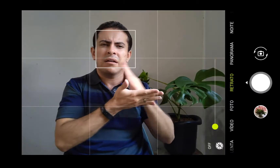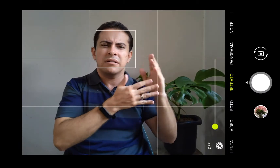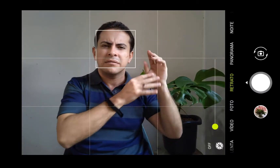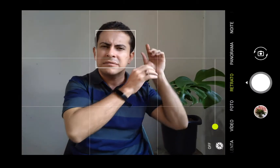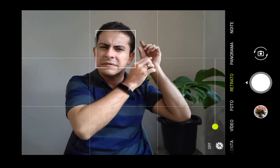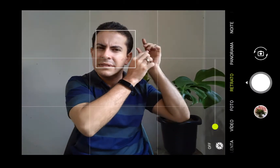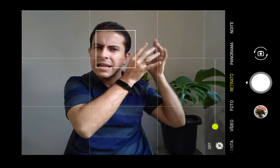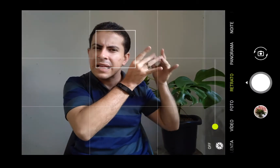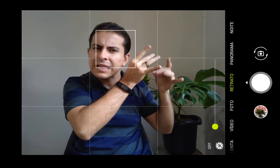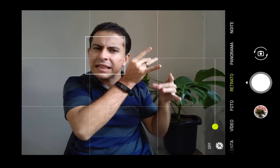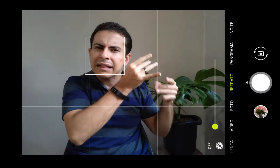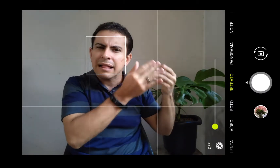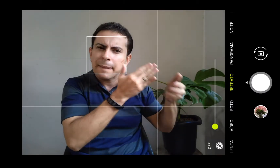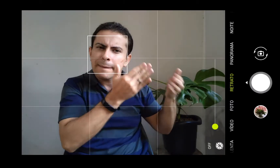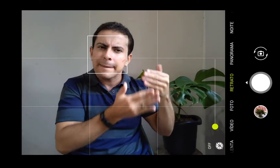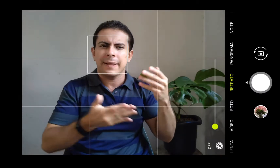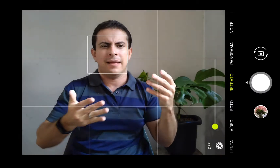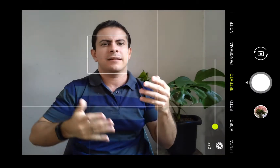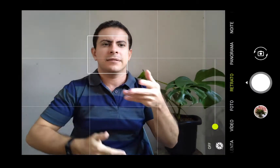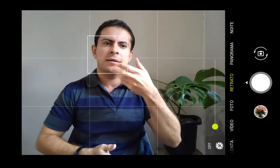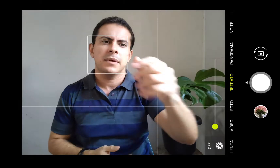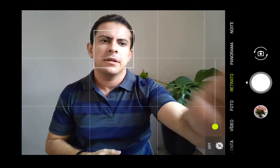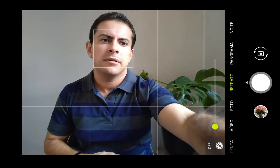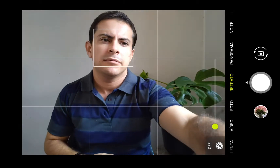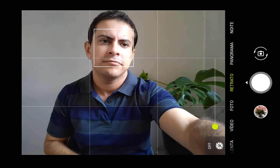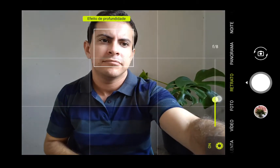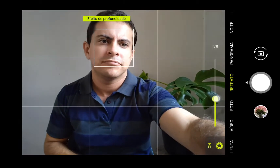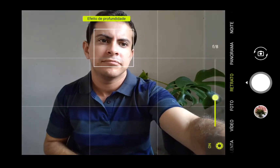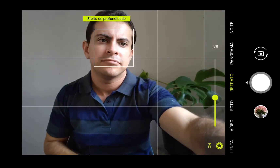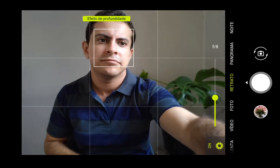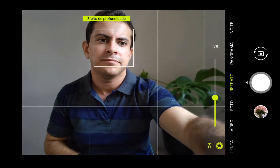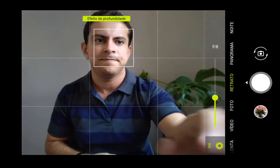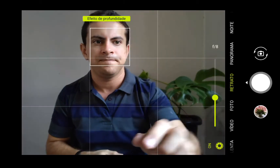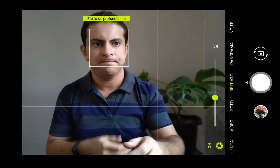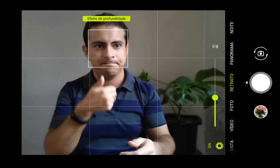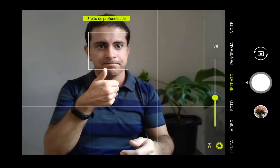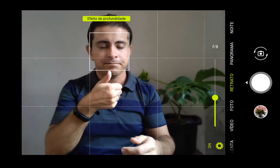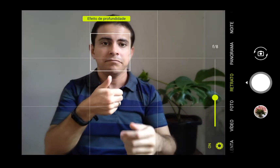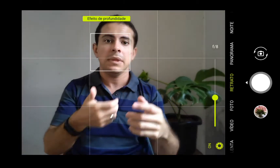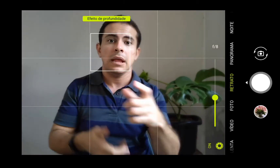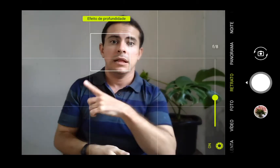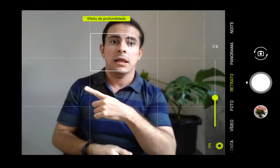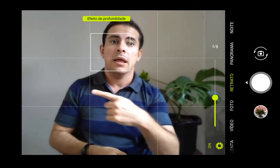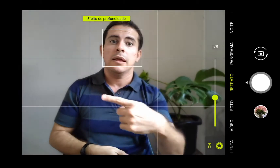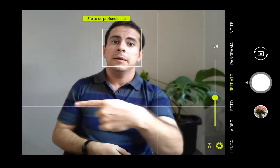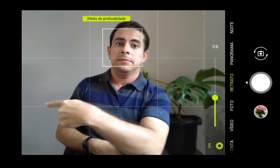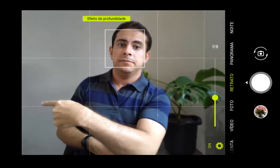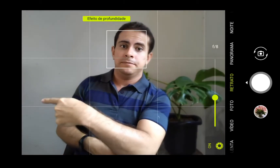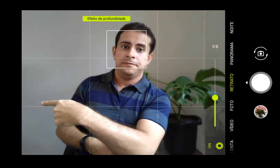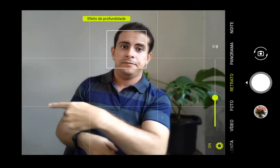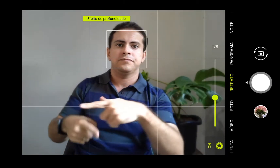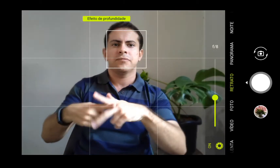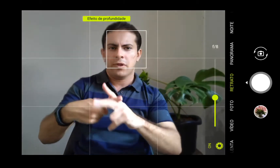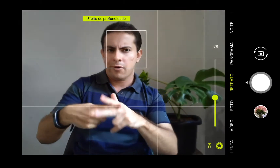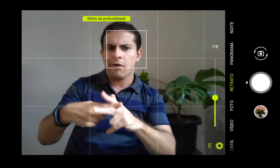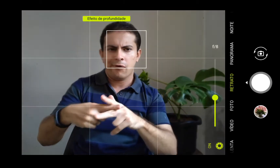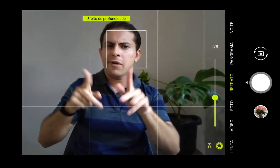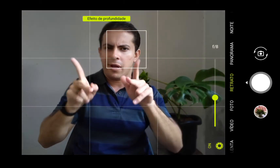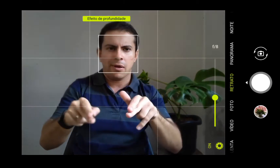perder em algumas coisas, então eu deixo aqui. Temos aqui algumas configurações, que é aquelas configurações da câmera,